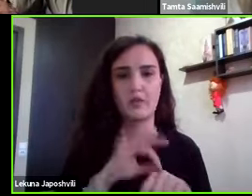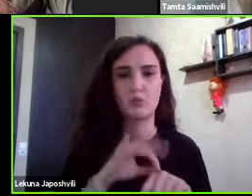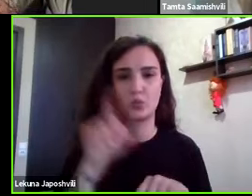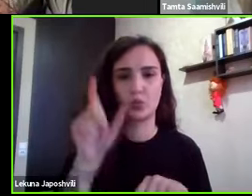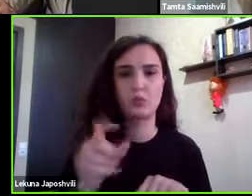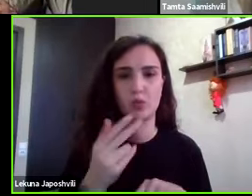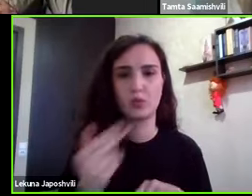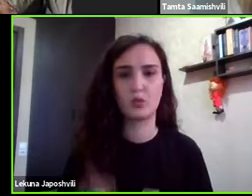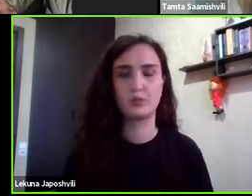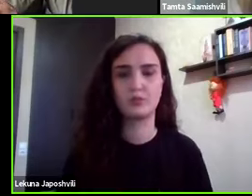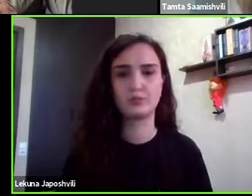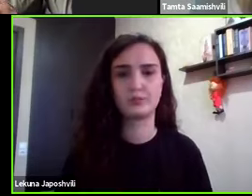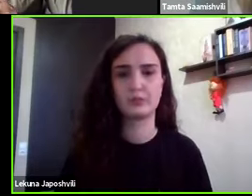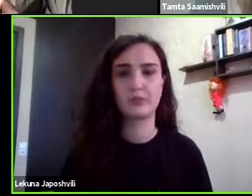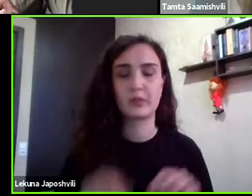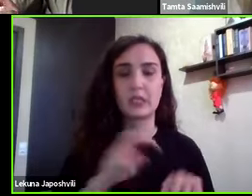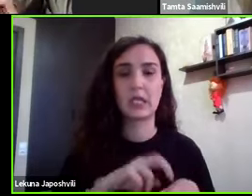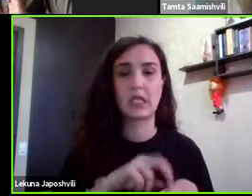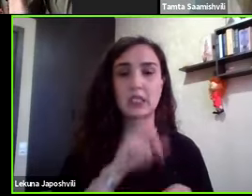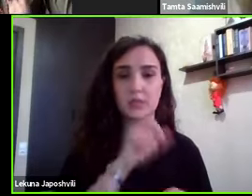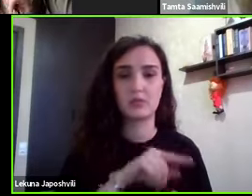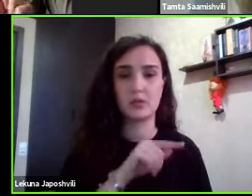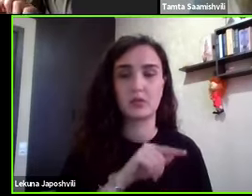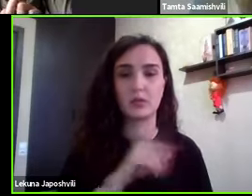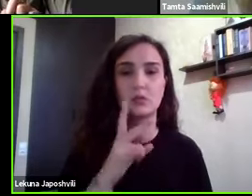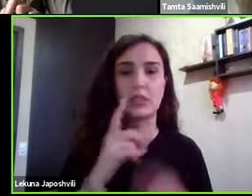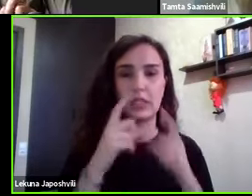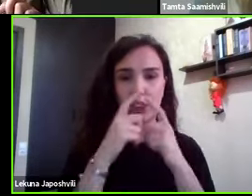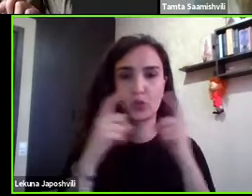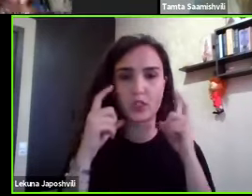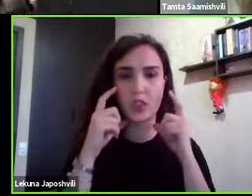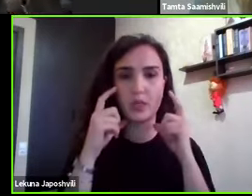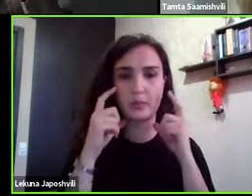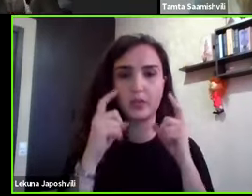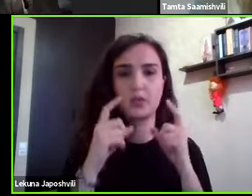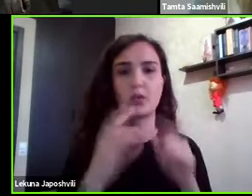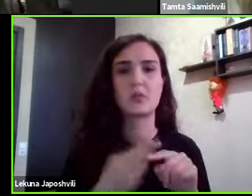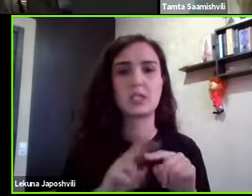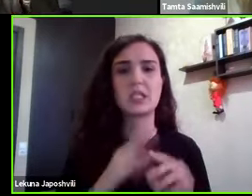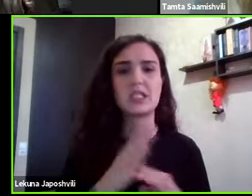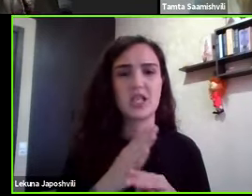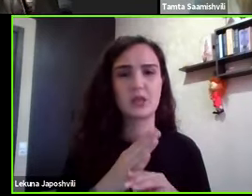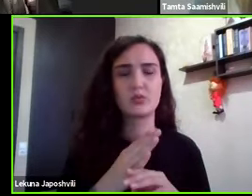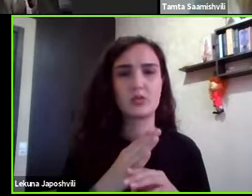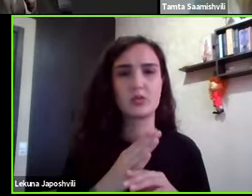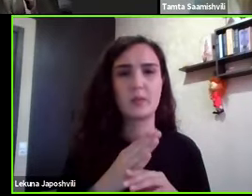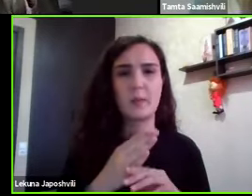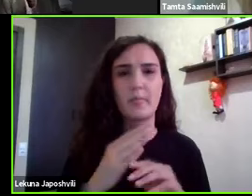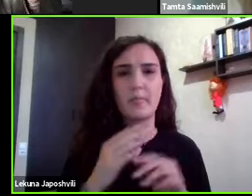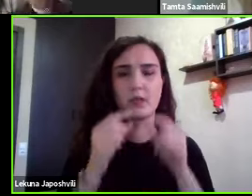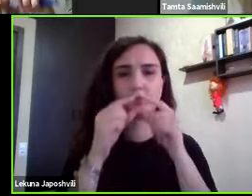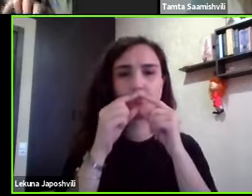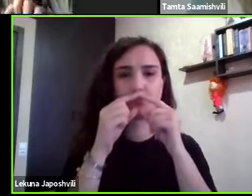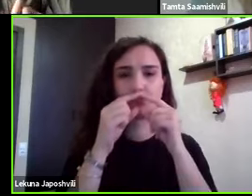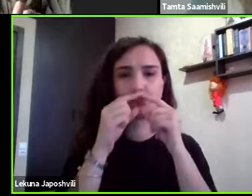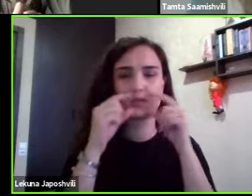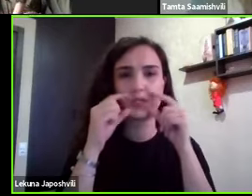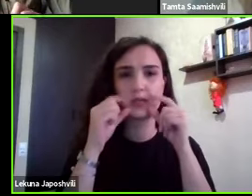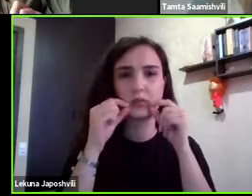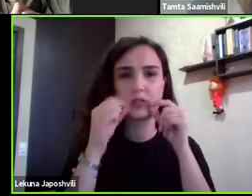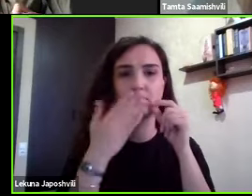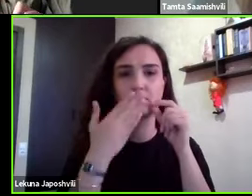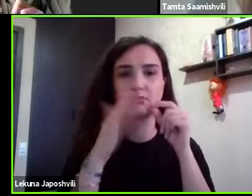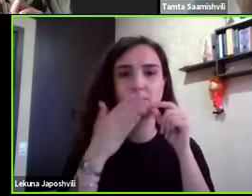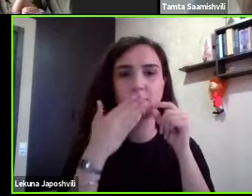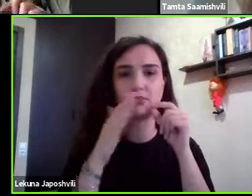ხო? და ექიმმა უნდა გაიკეთოს ნიღაბი, რომელსაც აქვს სარქველი, რითაც სუნთქავს, ხო? მაგრამ